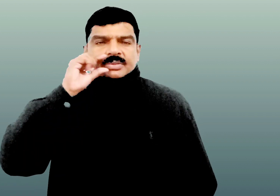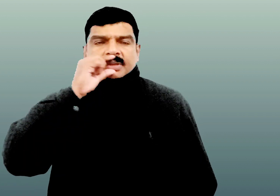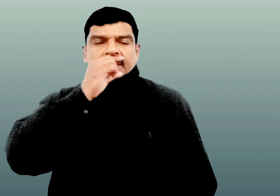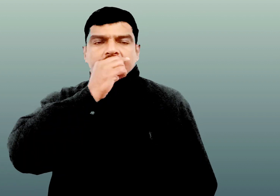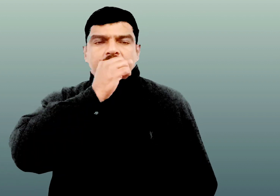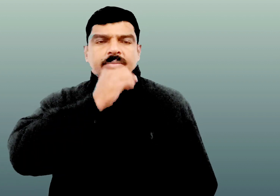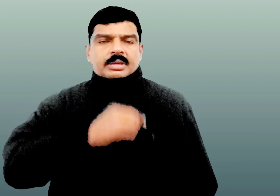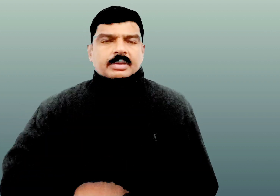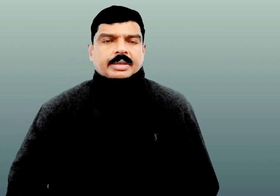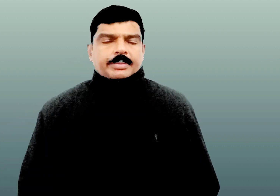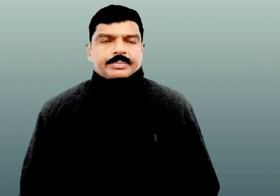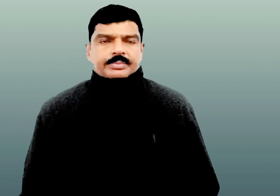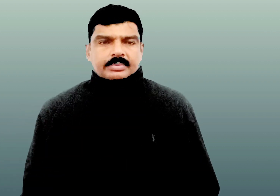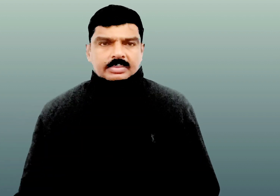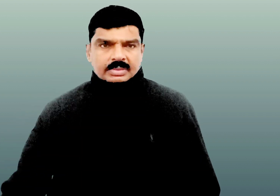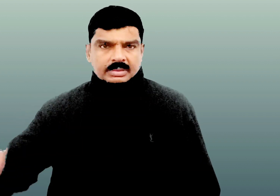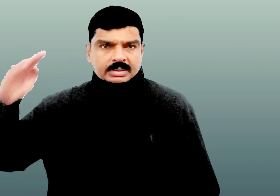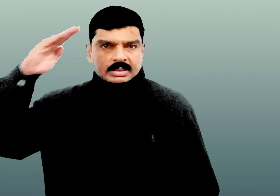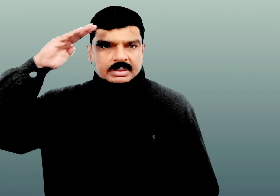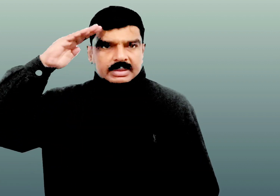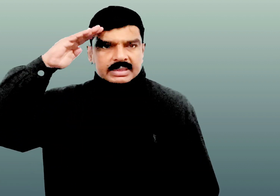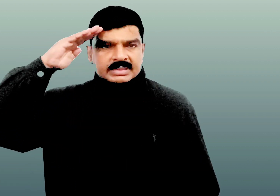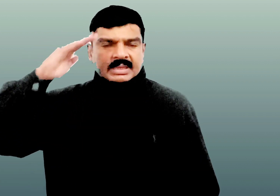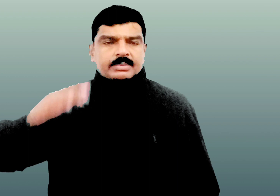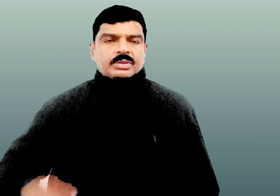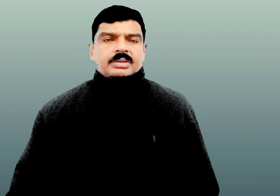بسم اللہ الرحمن الرحیم۔ السلام علیکم۔